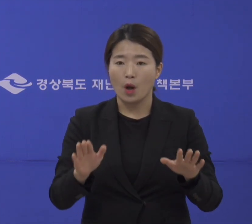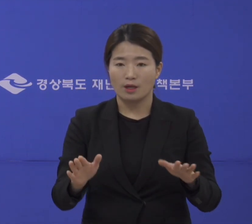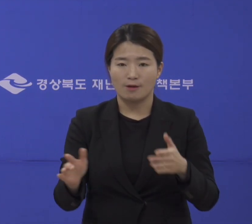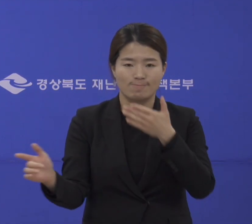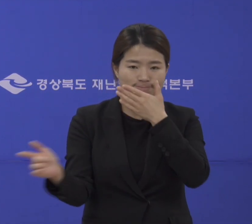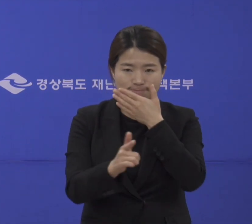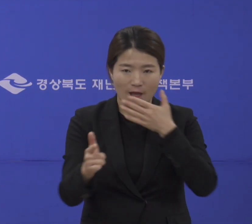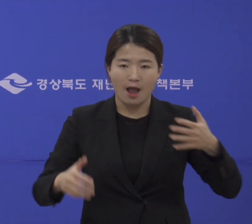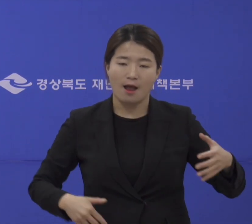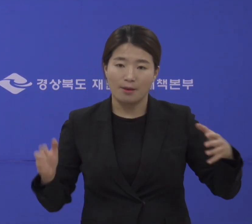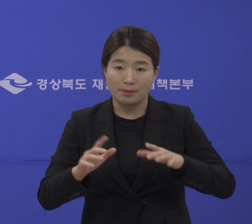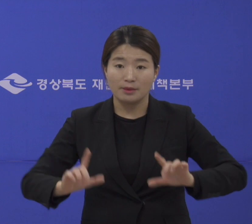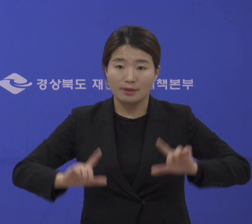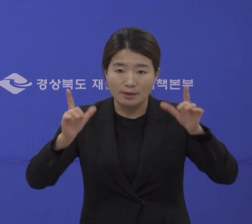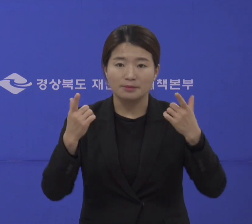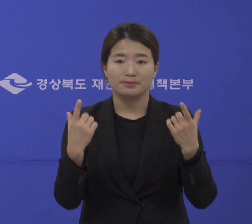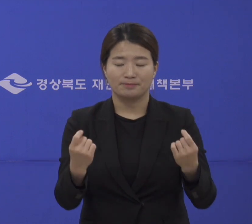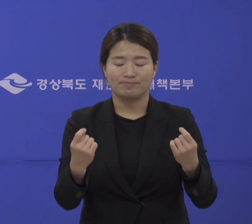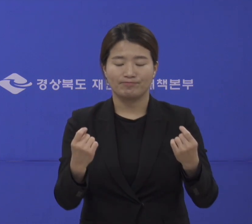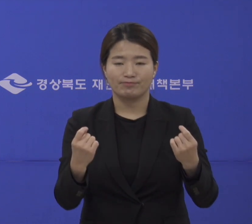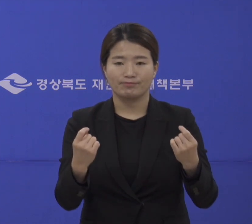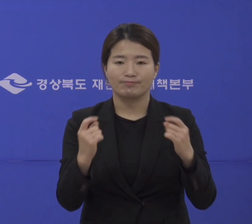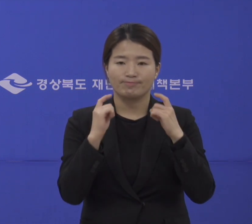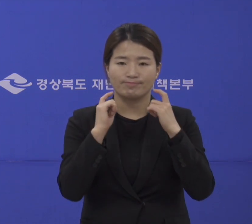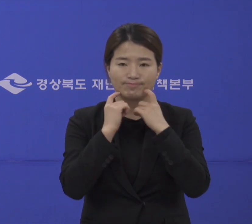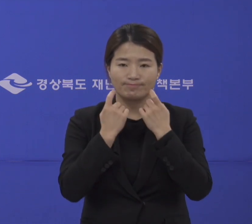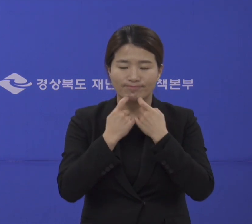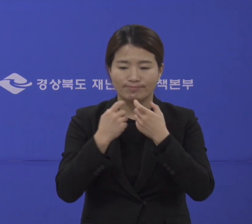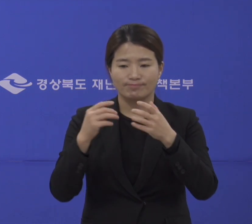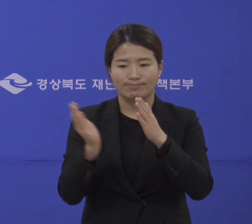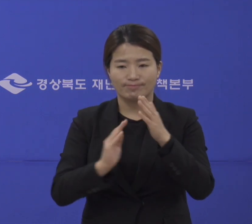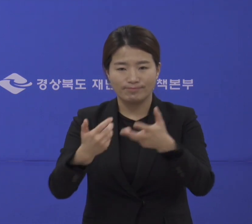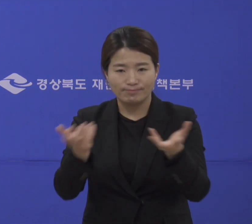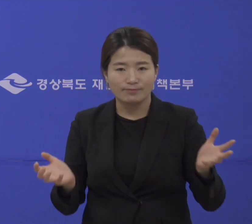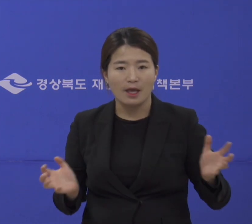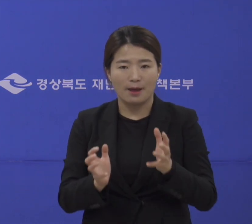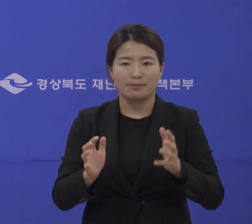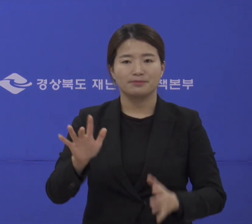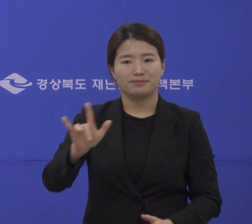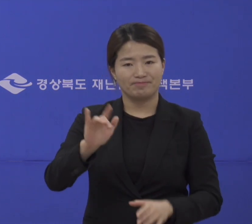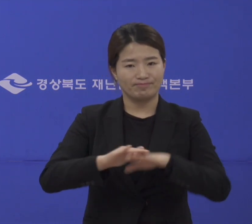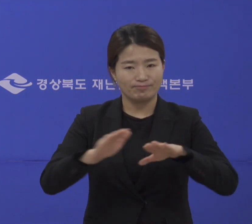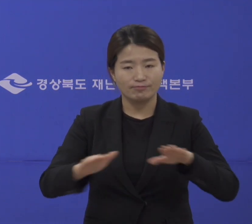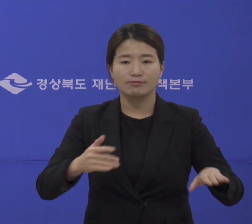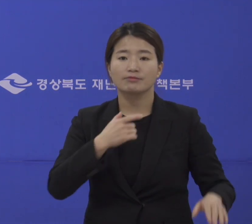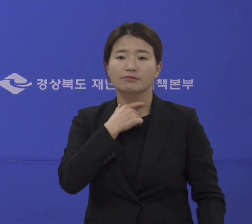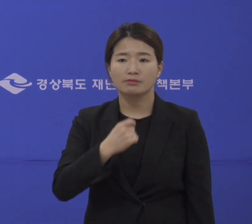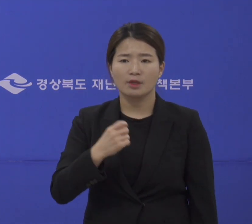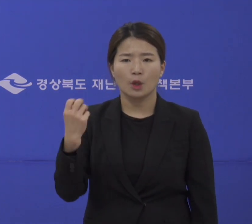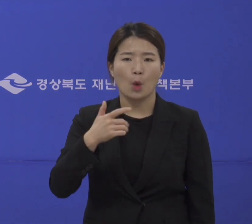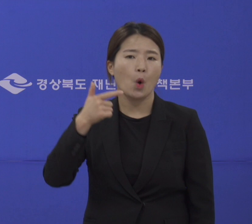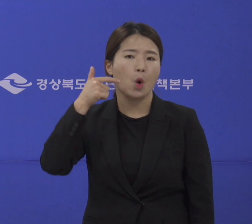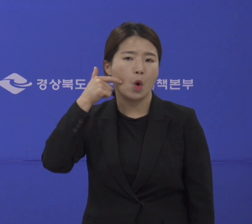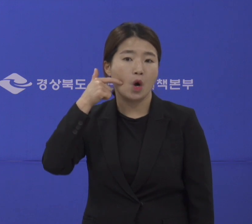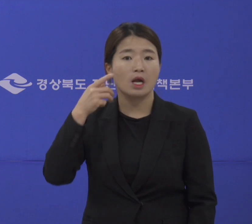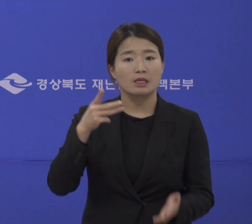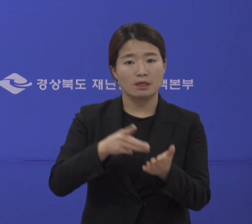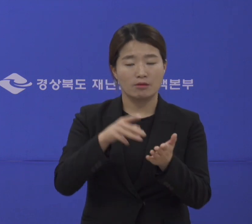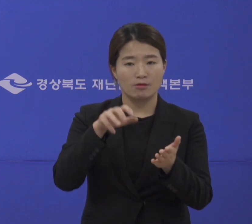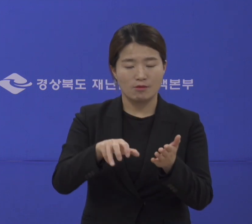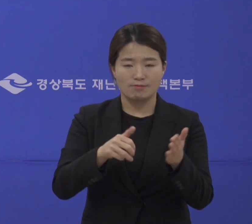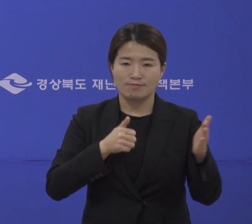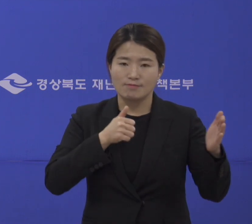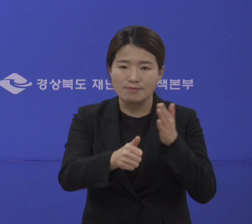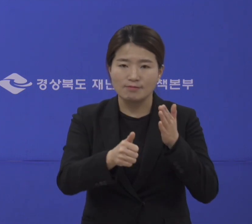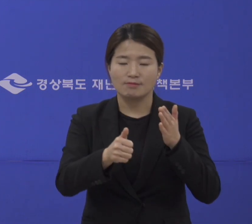방역을 실시해서 코로나19 바이러스 퇴치에 나설 예정입니다. 특히 콜센터에 대해서 집중적으로 방역을